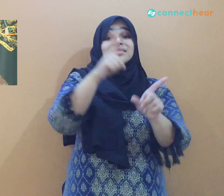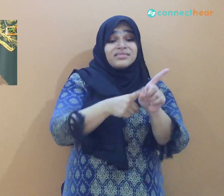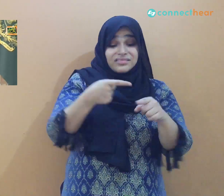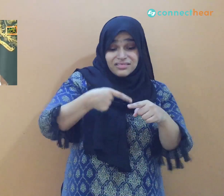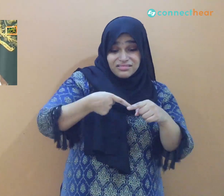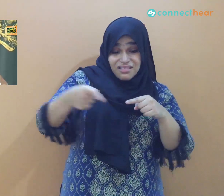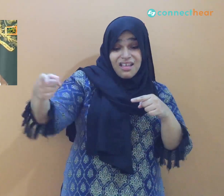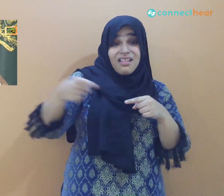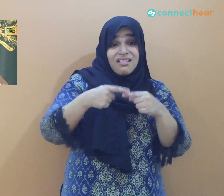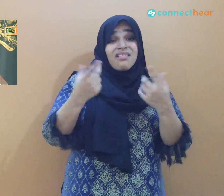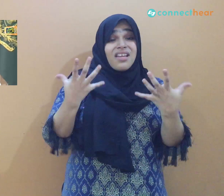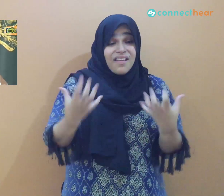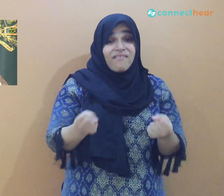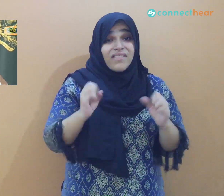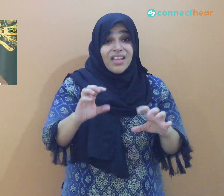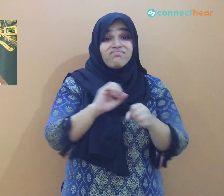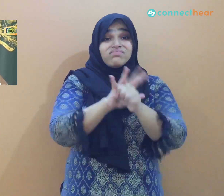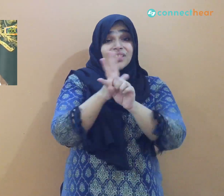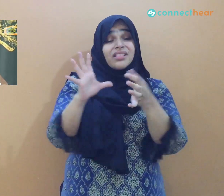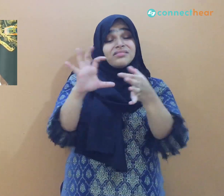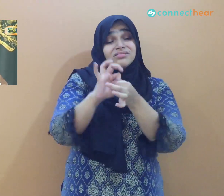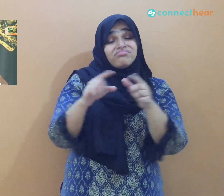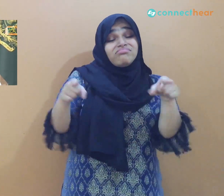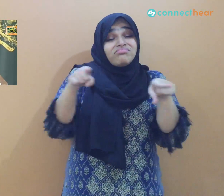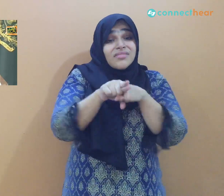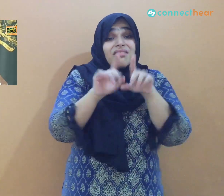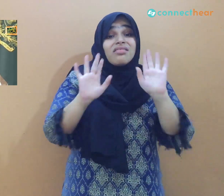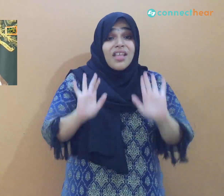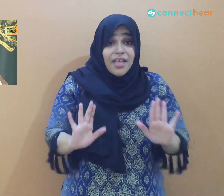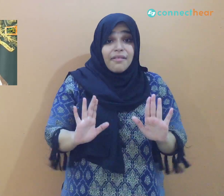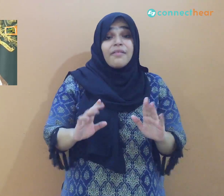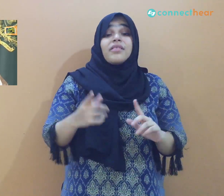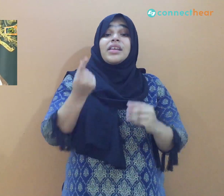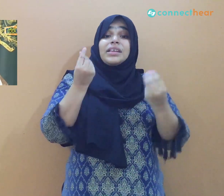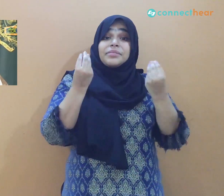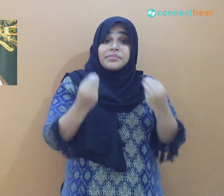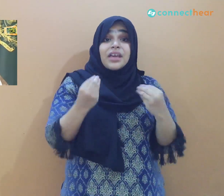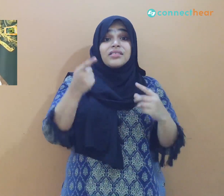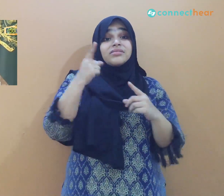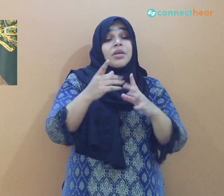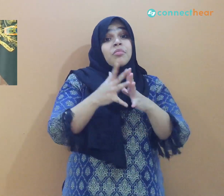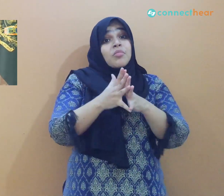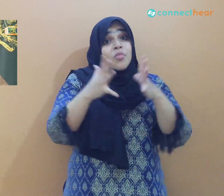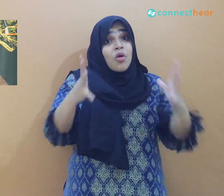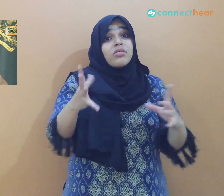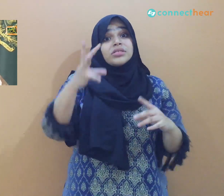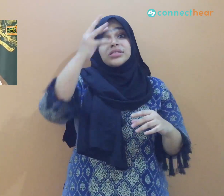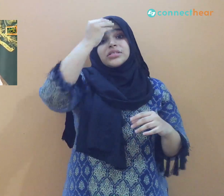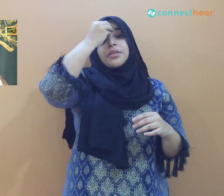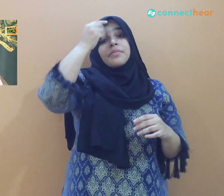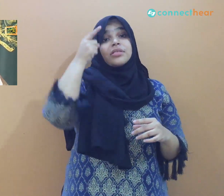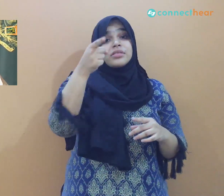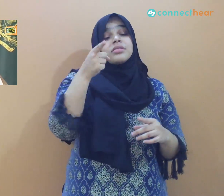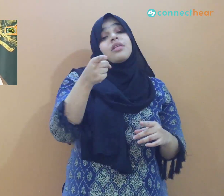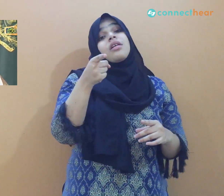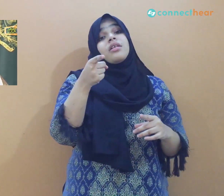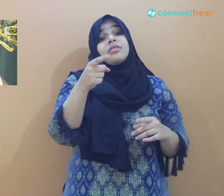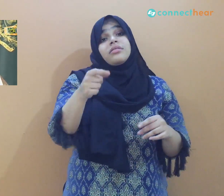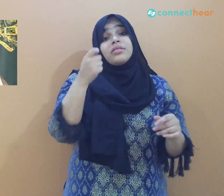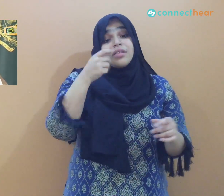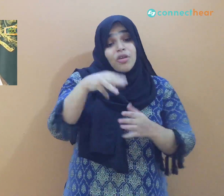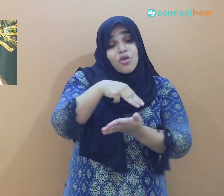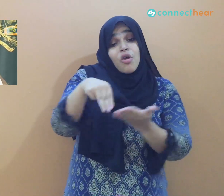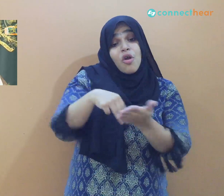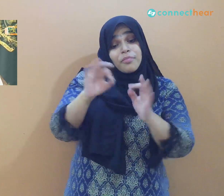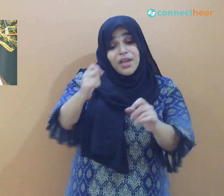ہمیں گزارنا پڑے گا کرونا وائرس کے ساتھ, تو اس میں بہت بڑا ذمہ داری ہوگی ہمارے اس